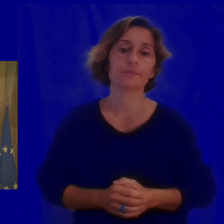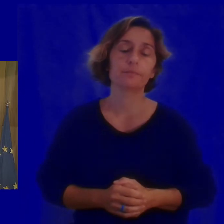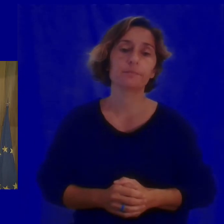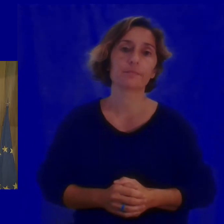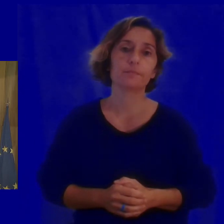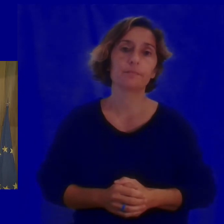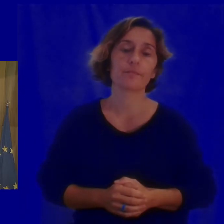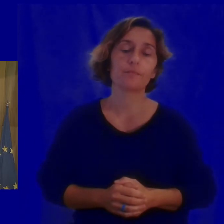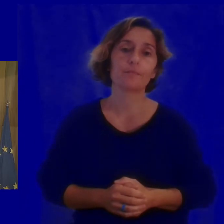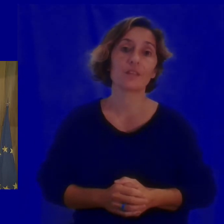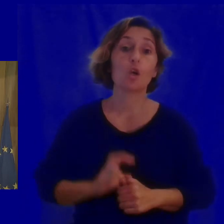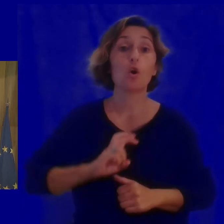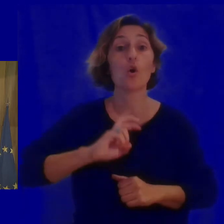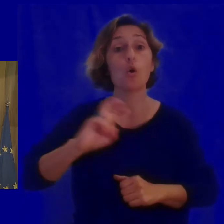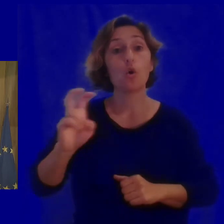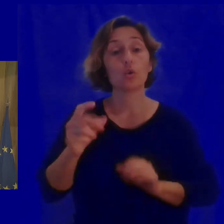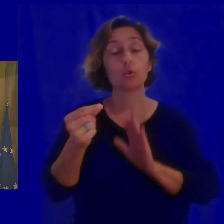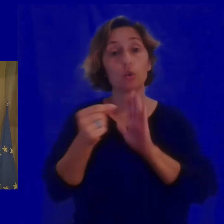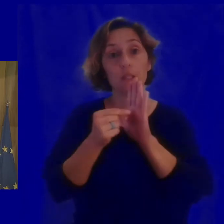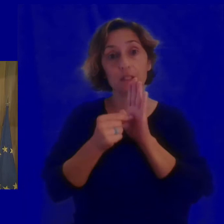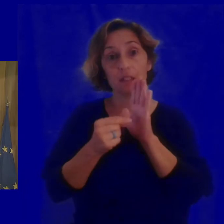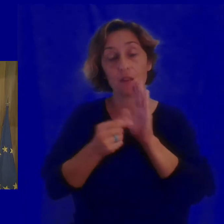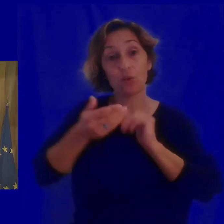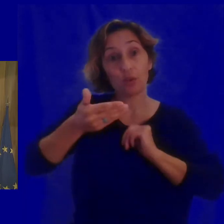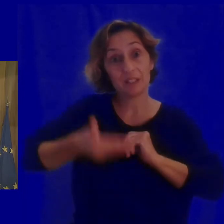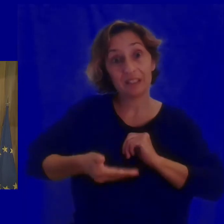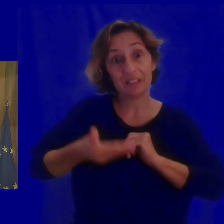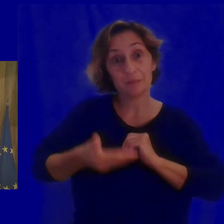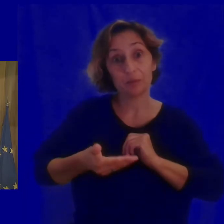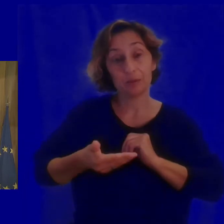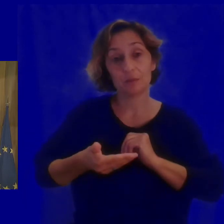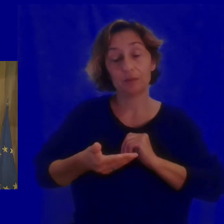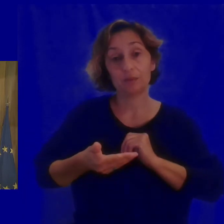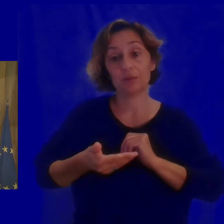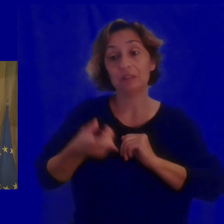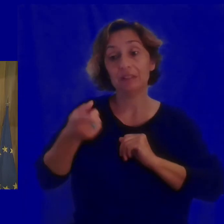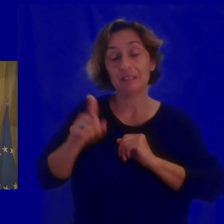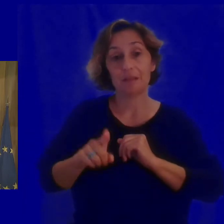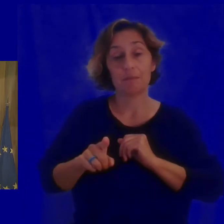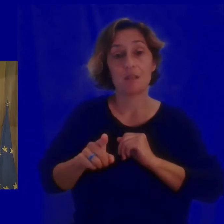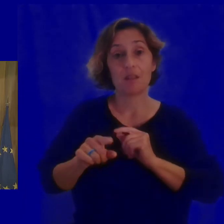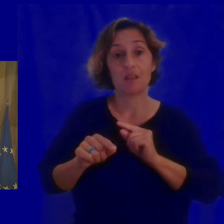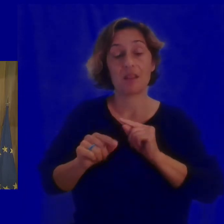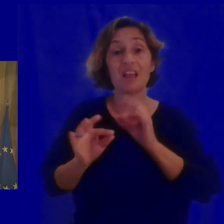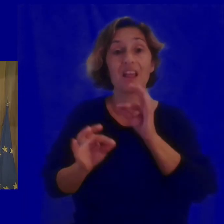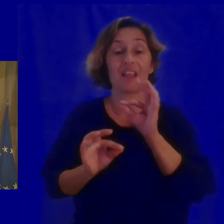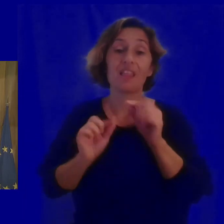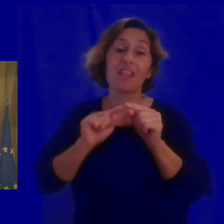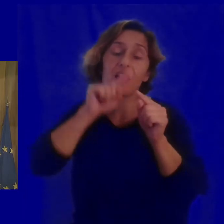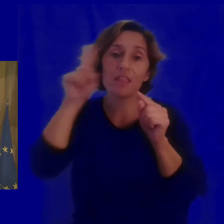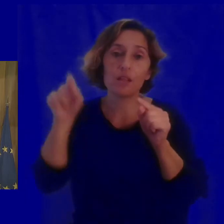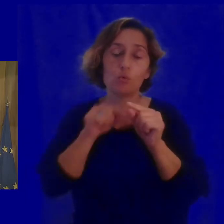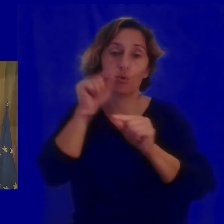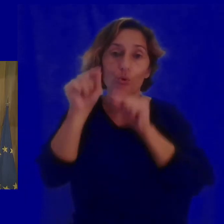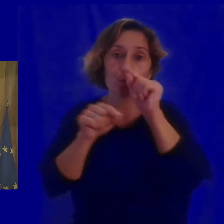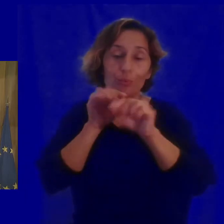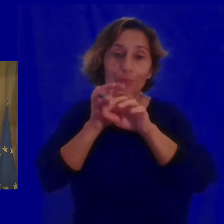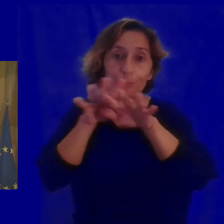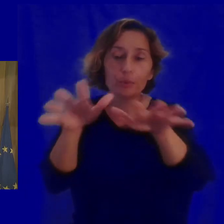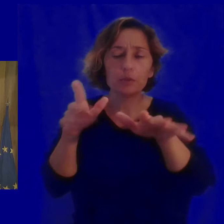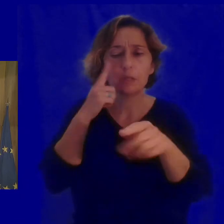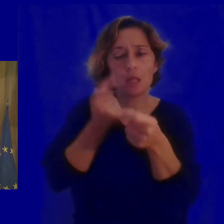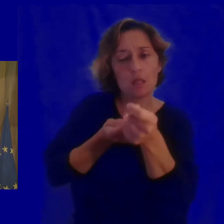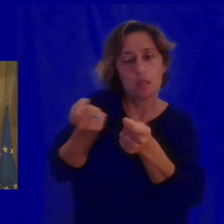El otro indicador que para nosotros también es importante, el del vínculo epidemiológico, que lo vamos vigilando muy